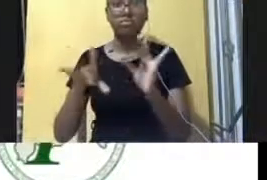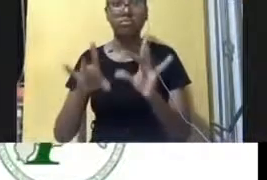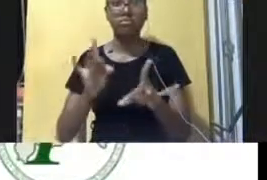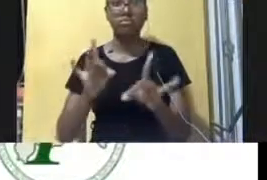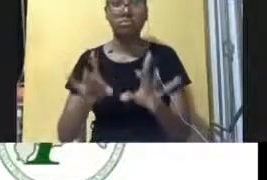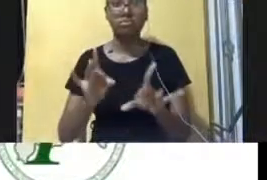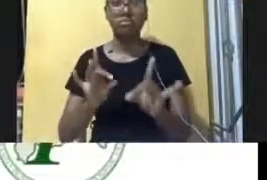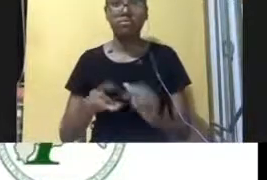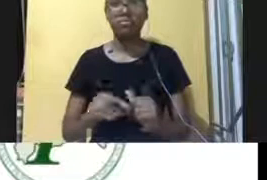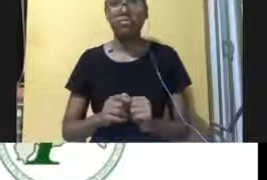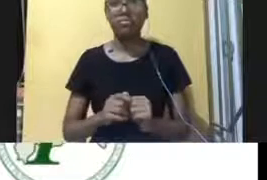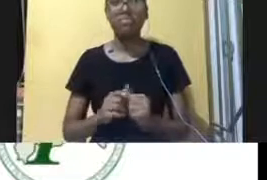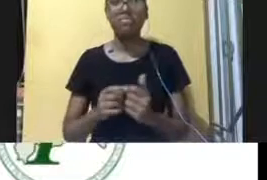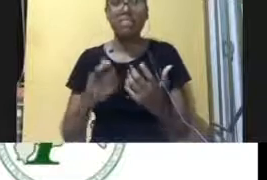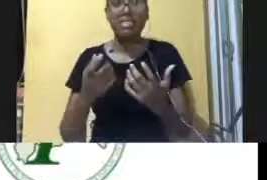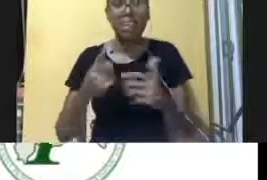el principio.